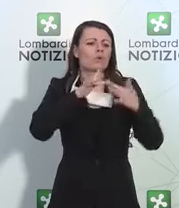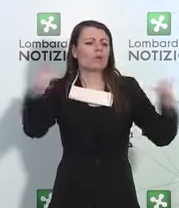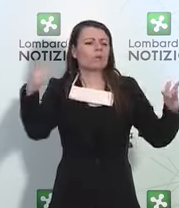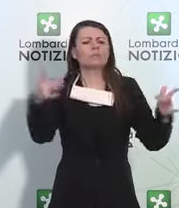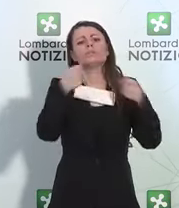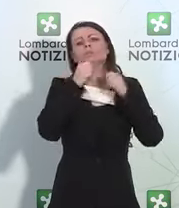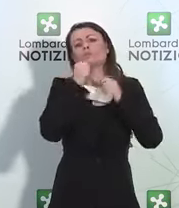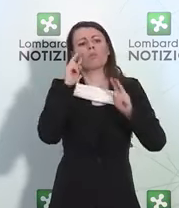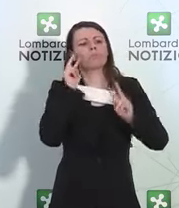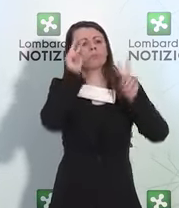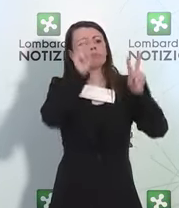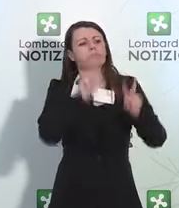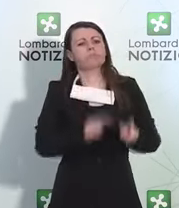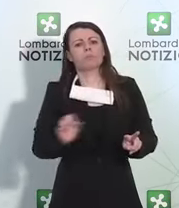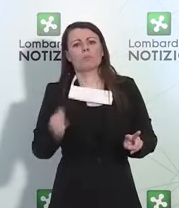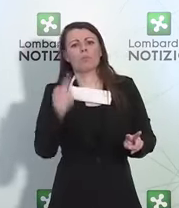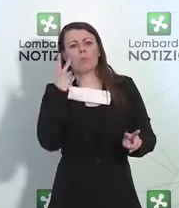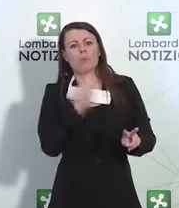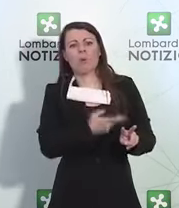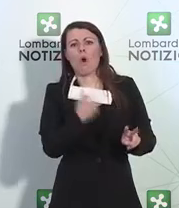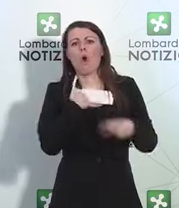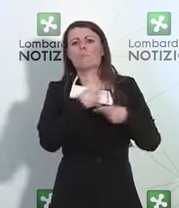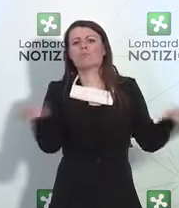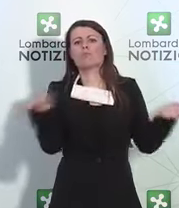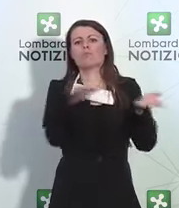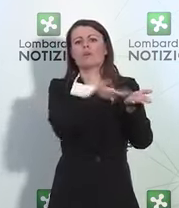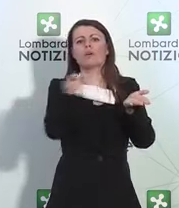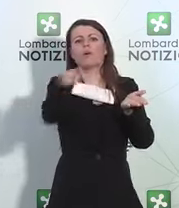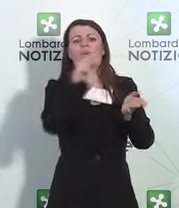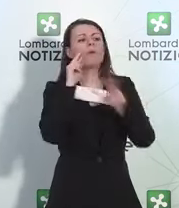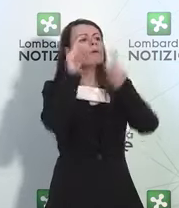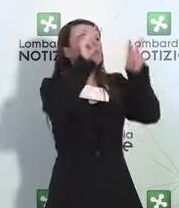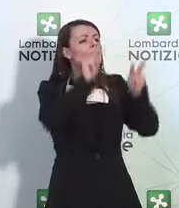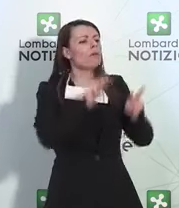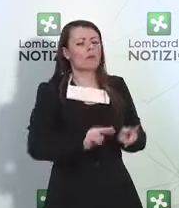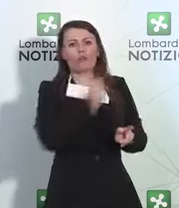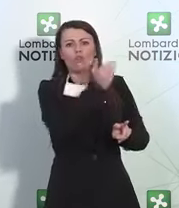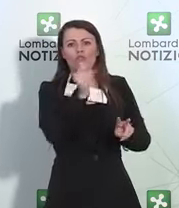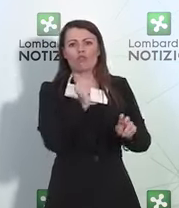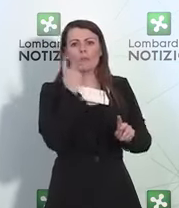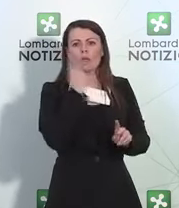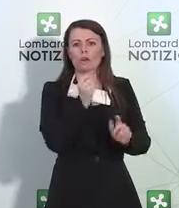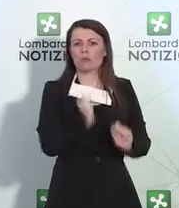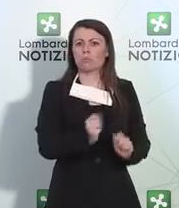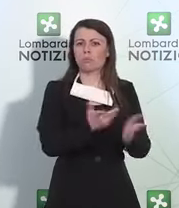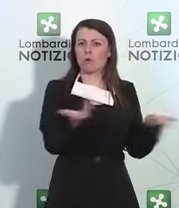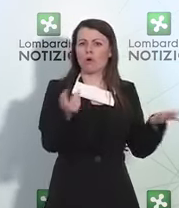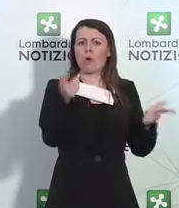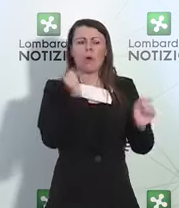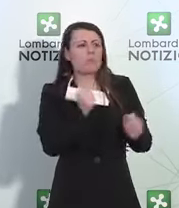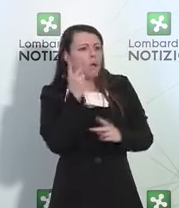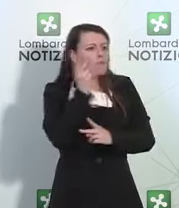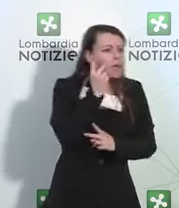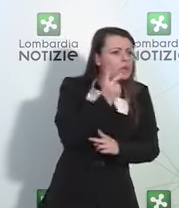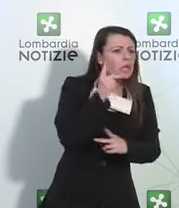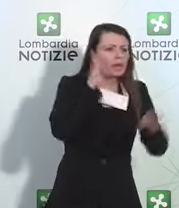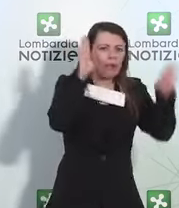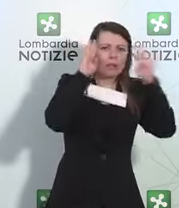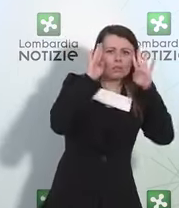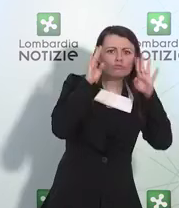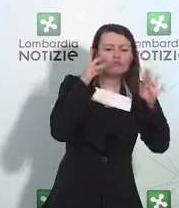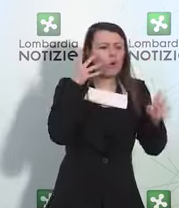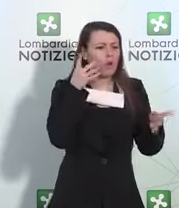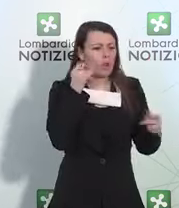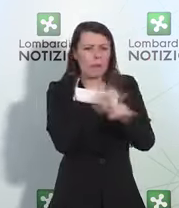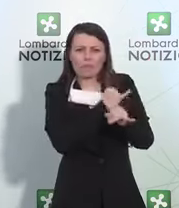modo che avrete la possibilità di esaminare e valutare con precisione con attenzione se